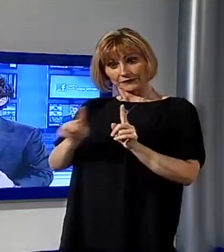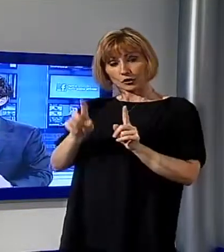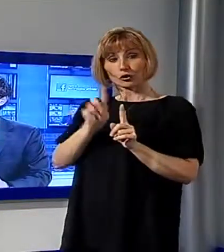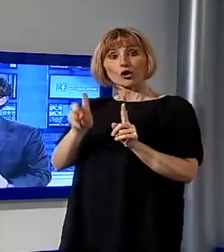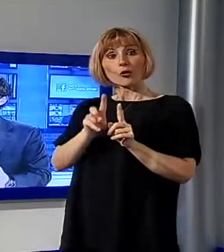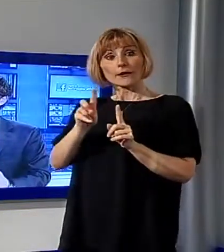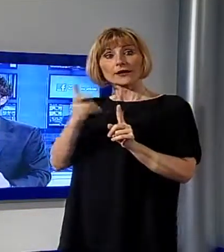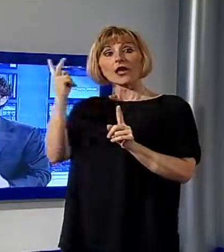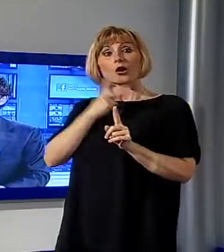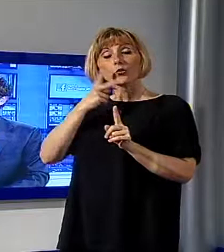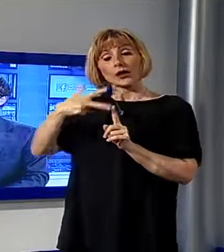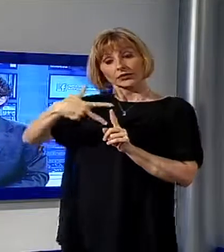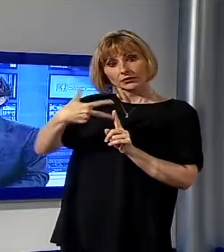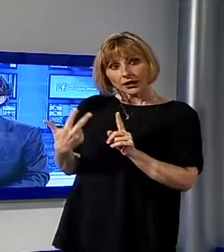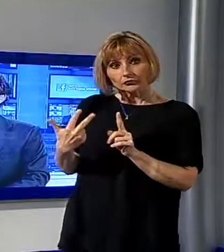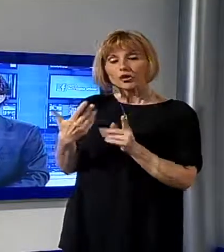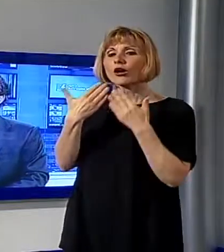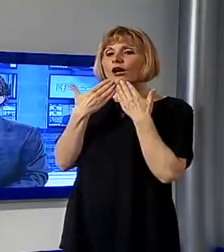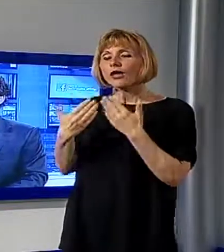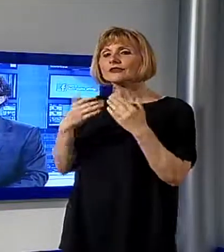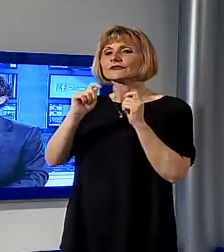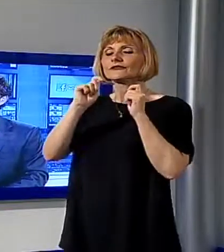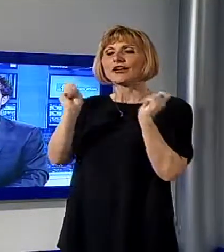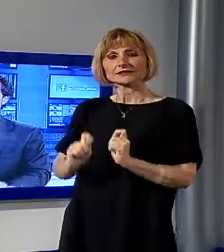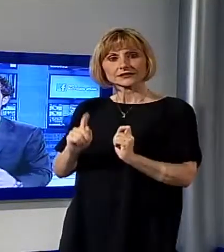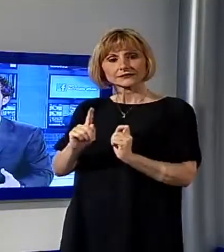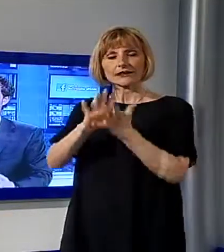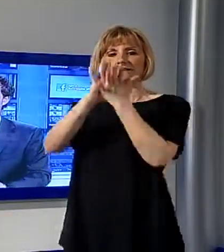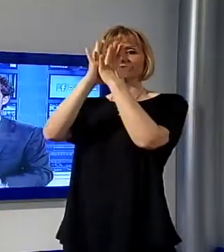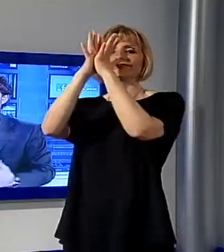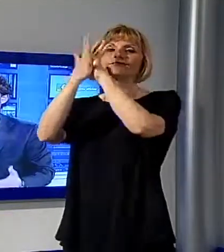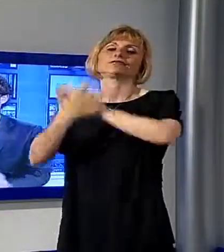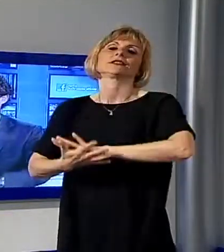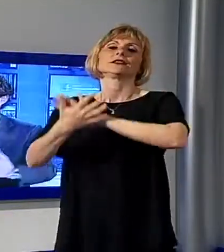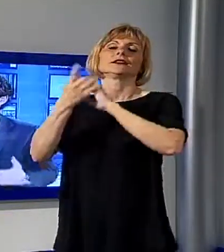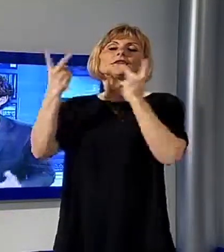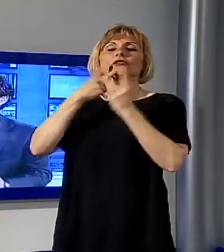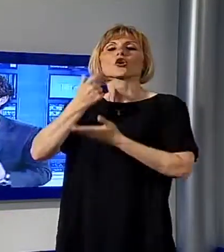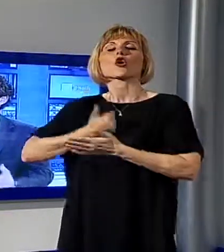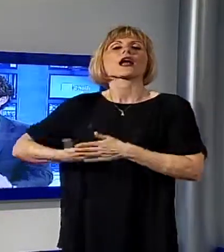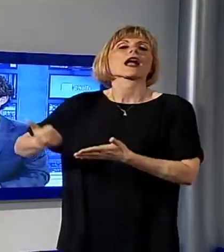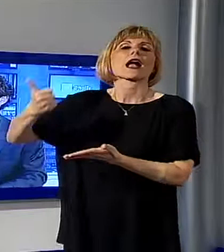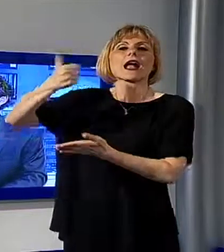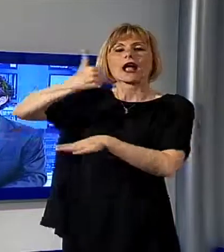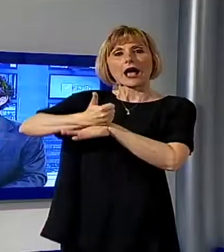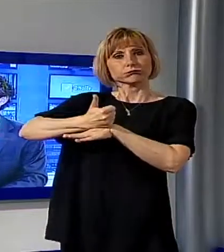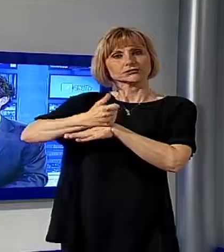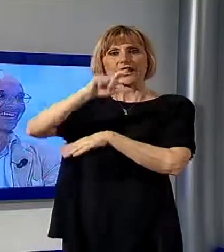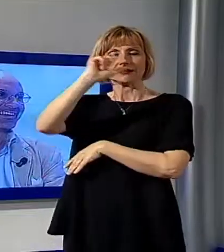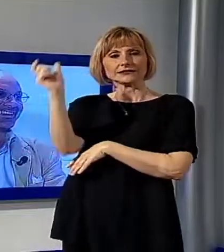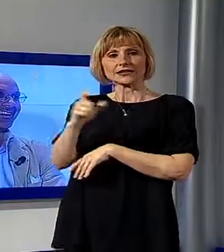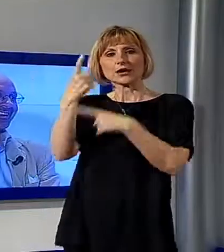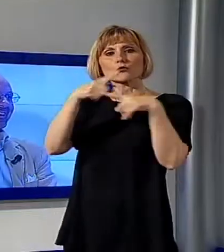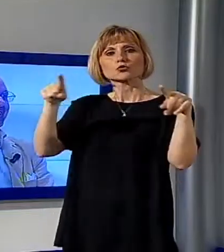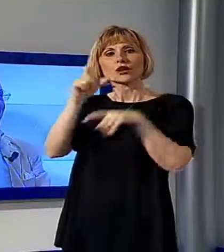Lucca, quindi che per 3 giorni, grazie a questo festival, si trasforma, possiamo dire, nella capitale italiana della musica classica,